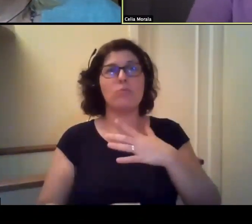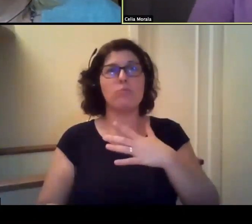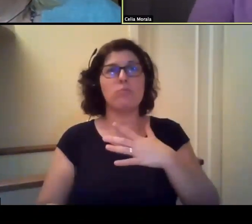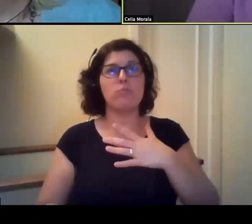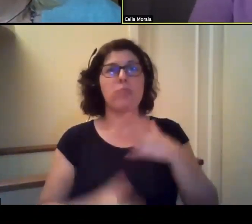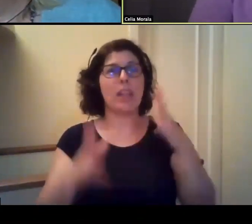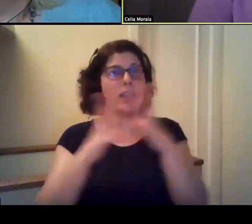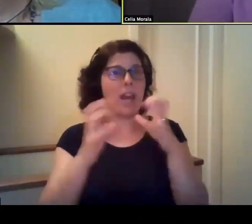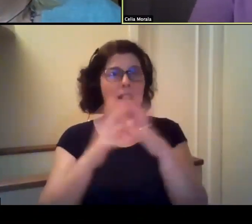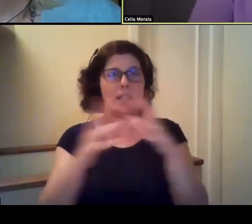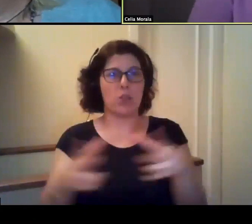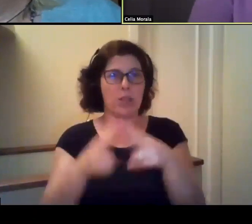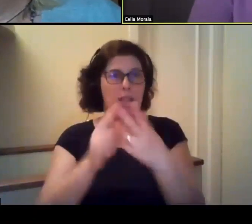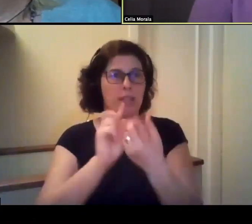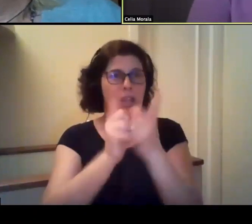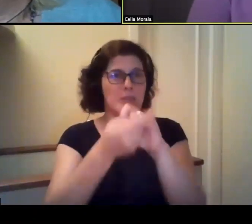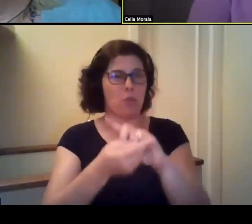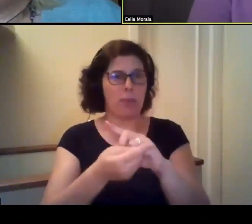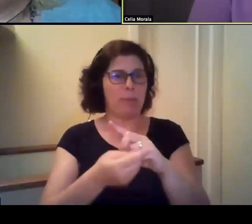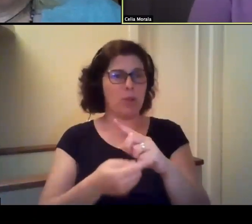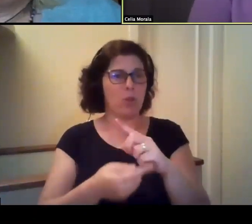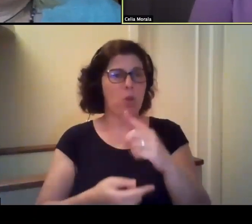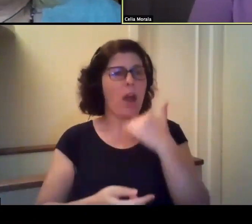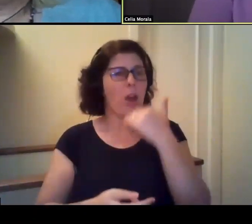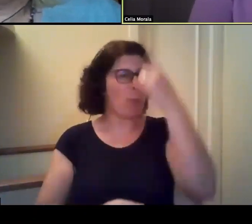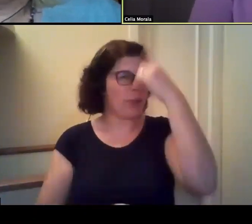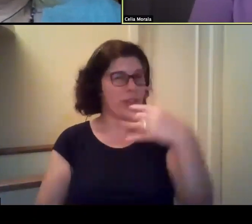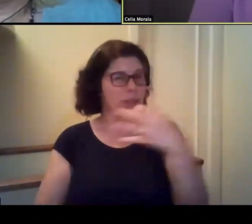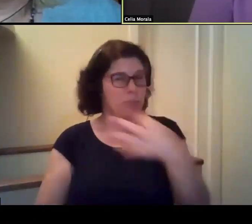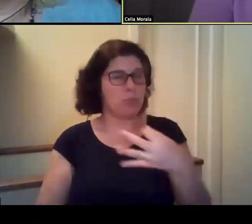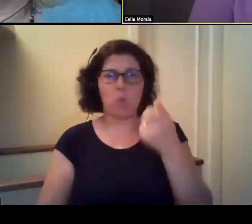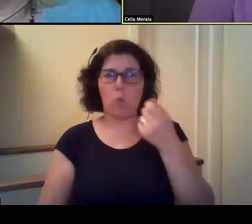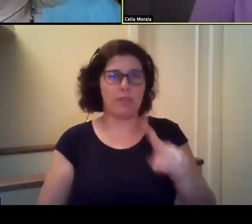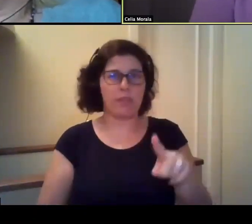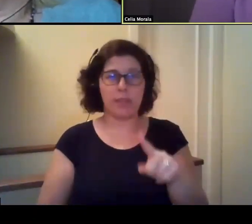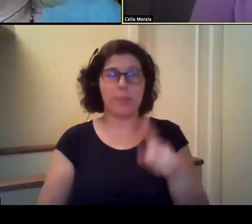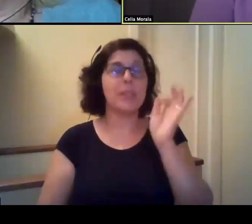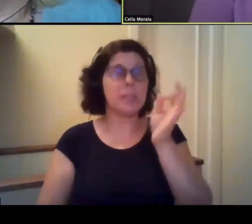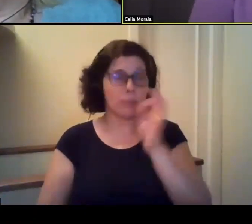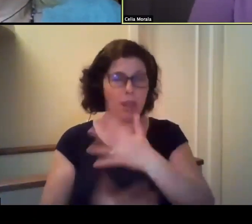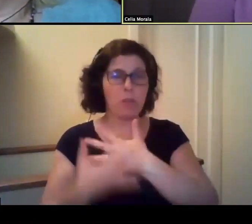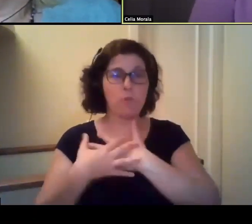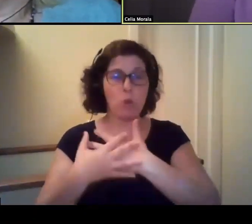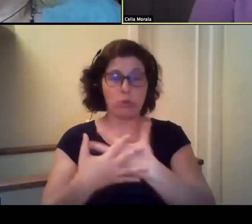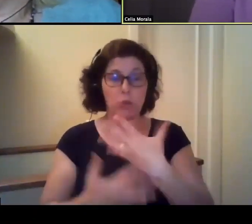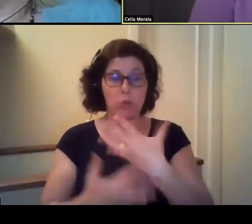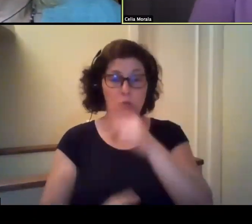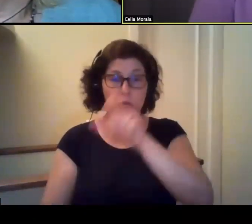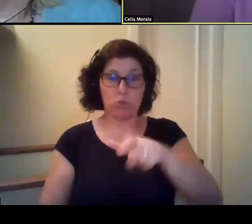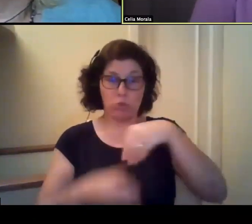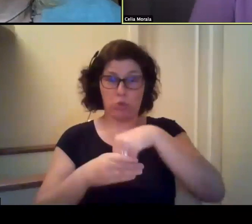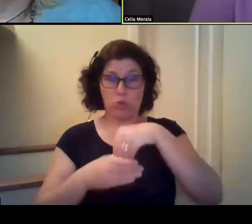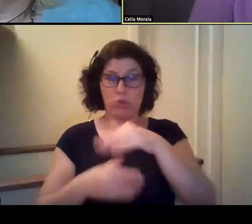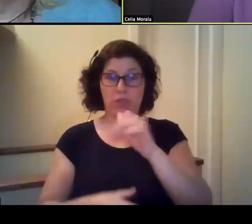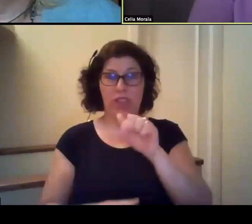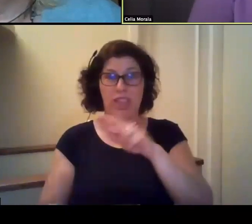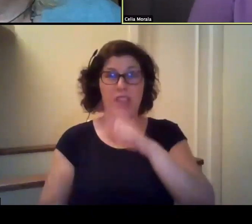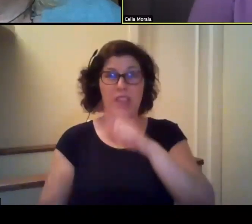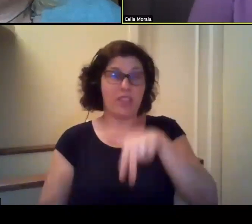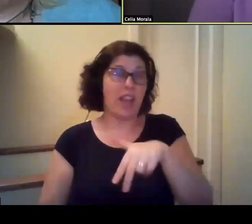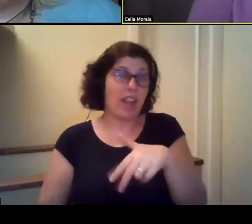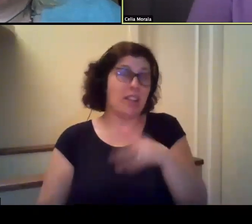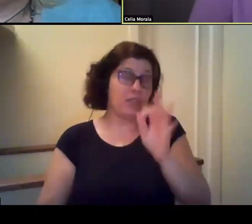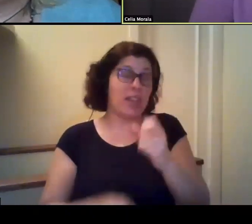en ningún caso es necesario. Siempre es cierto que muchos voluntarios de FEDER al final son profesionales